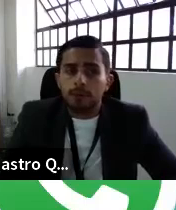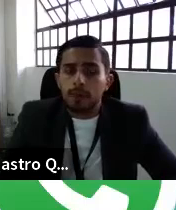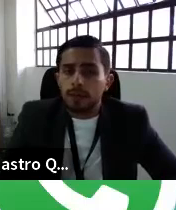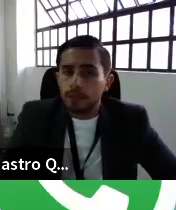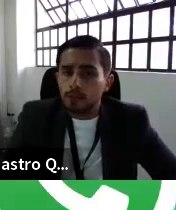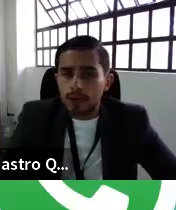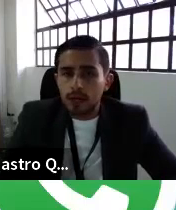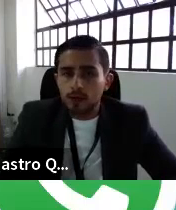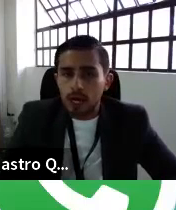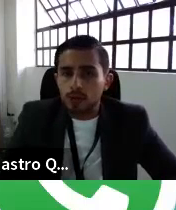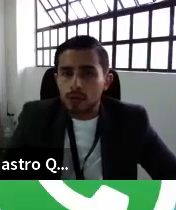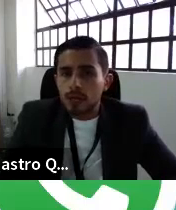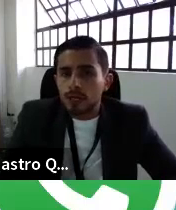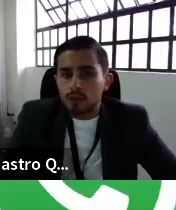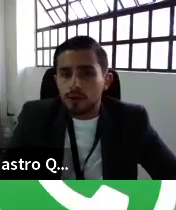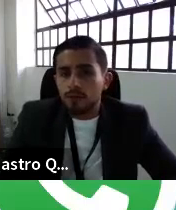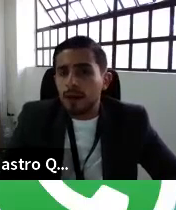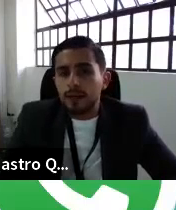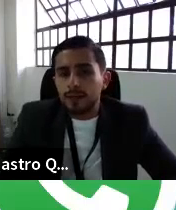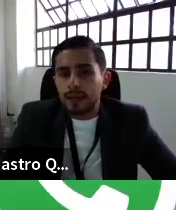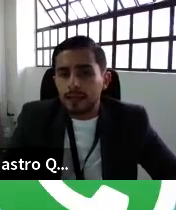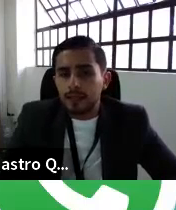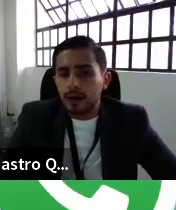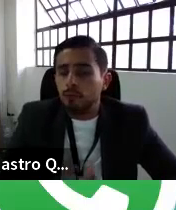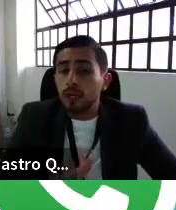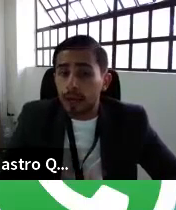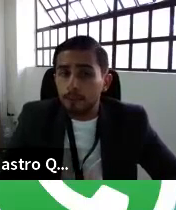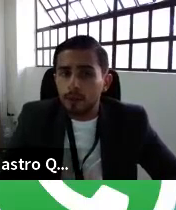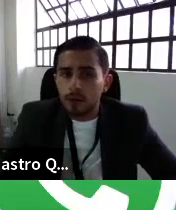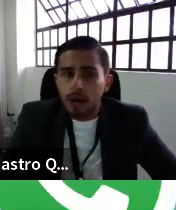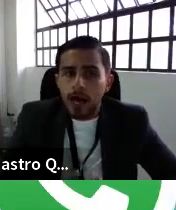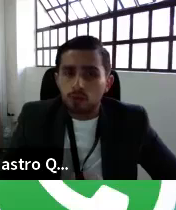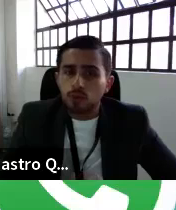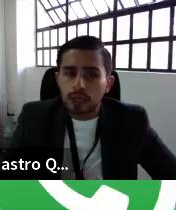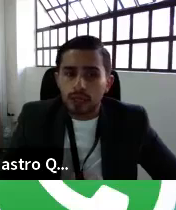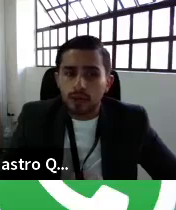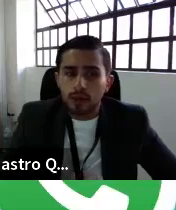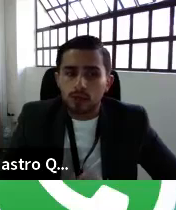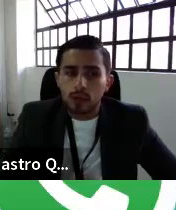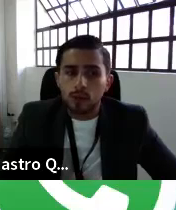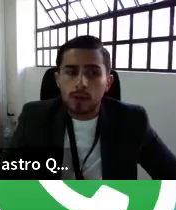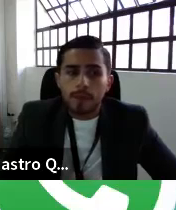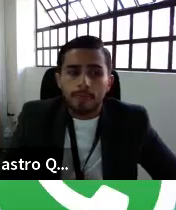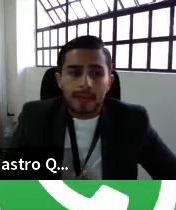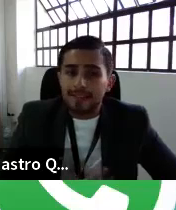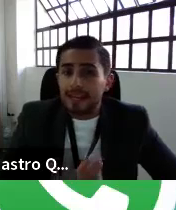implementamos hace varios años y es una forma de llevar muy rápido asuntos que tienen que ver con salud desde el